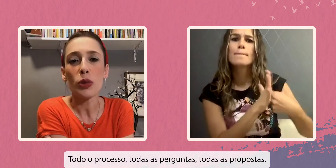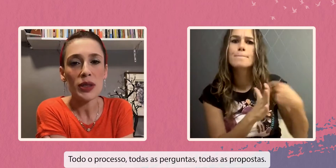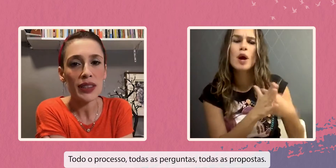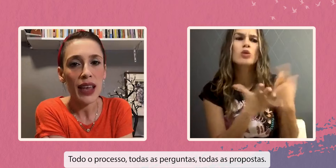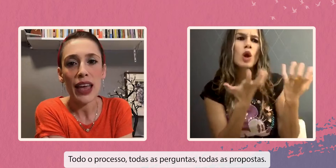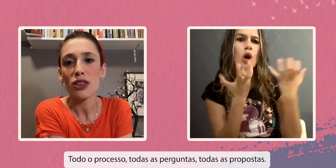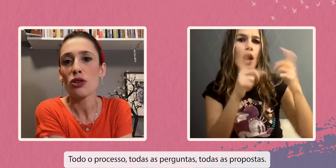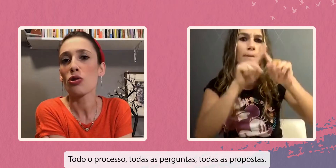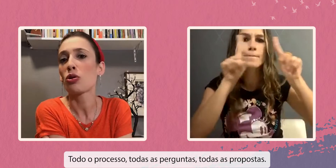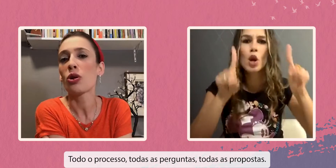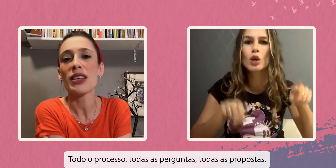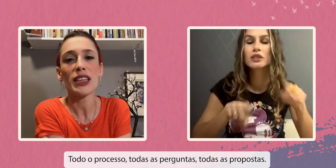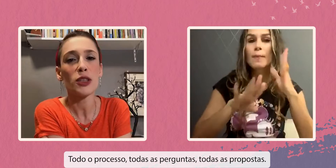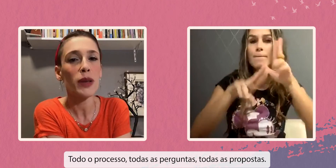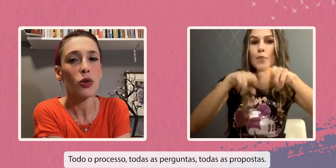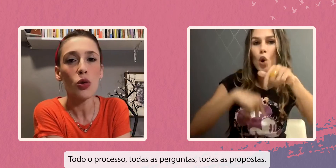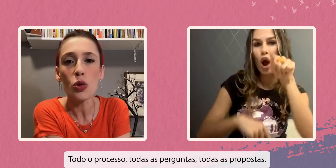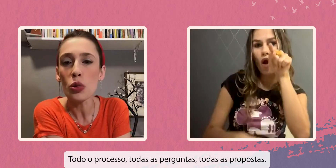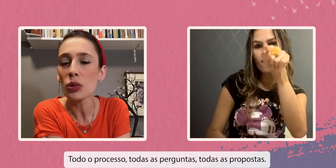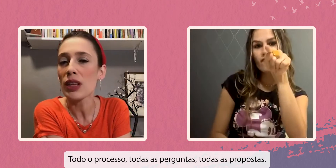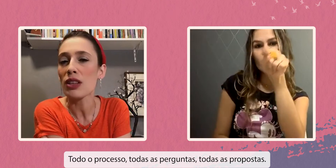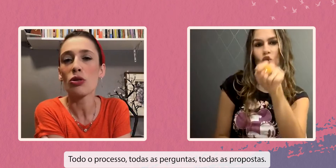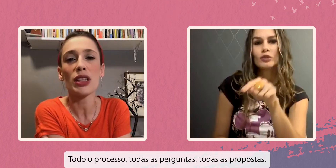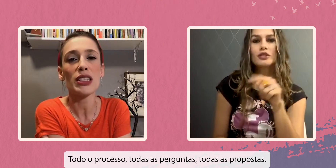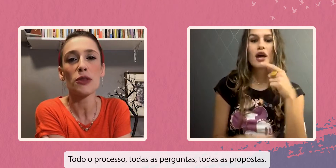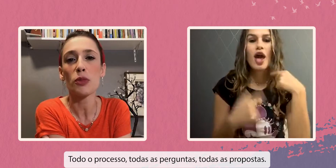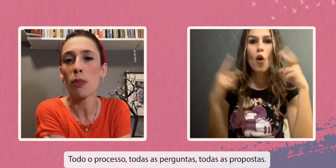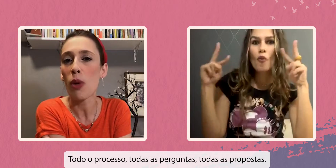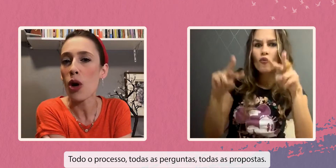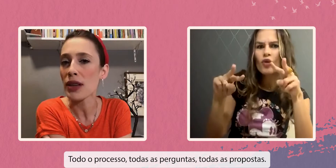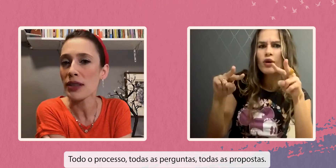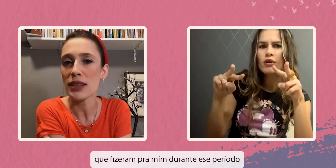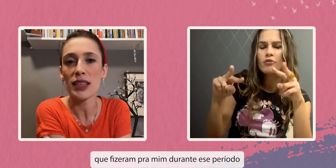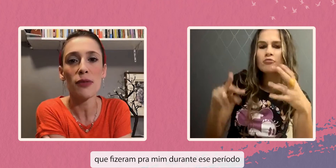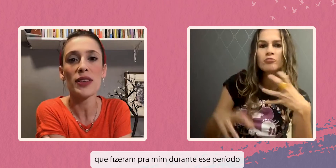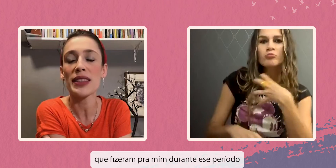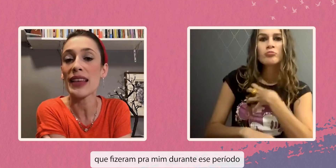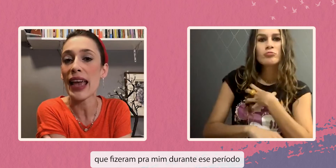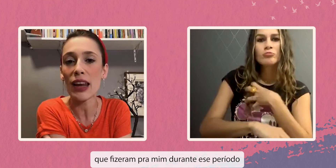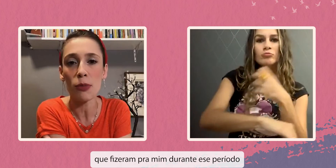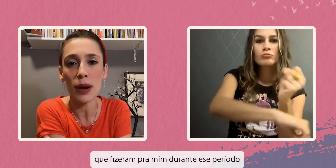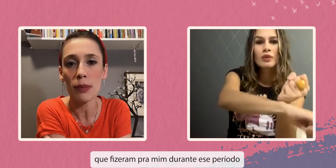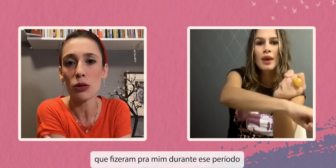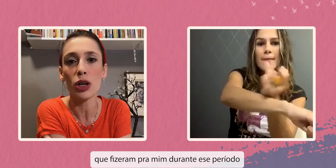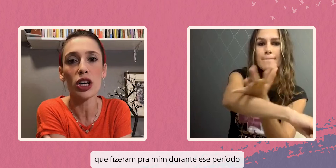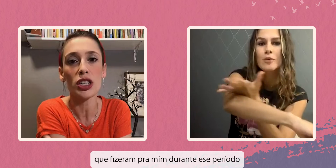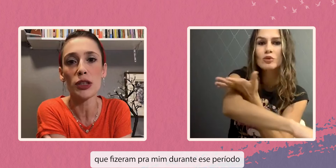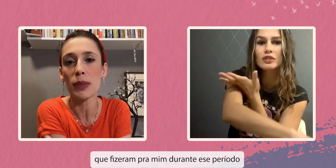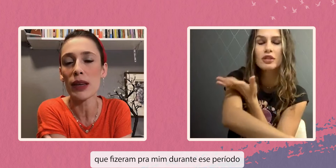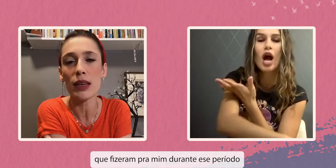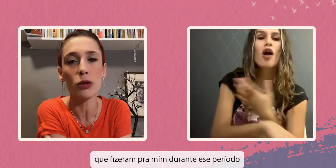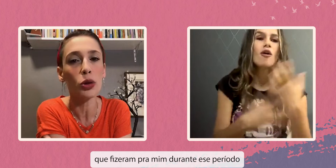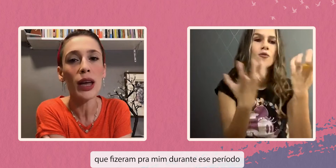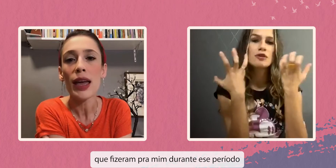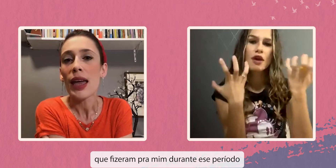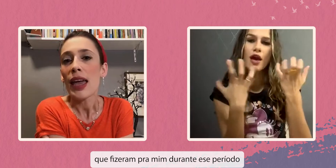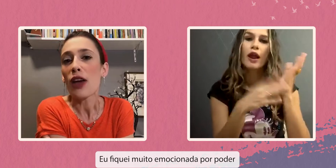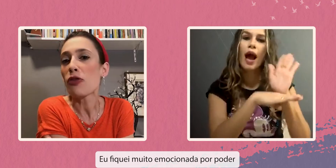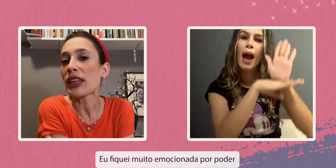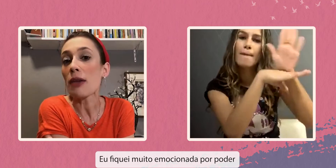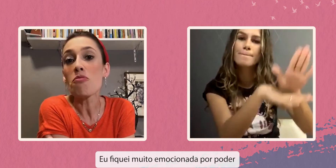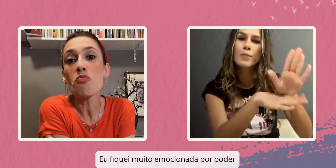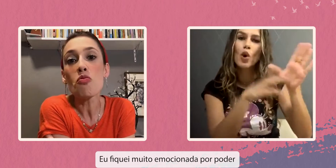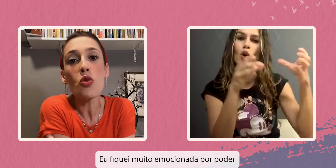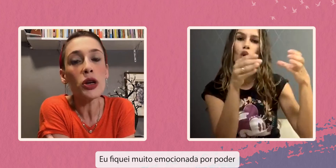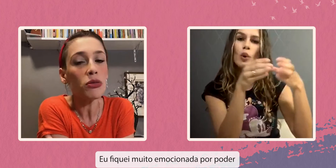Todo o processo, todas as perguntas, todas as propostas que fizeram para mim durante